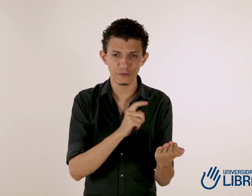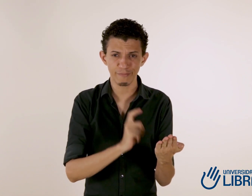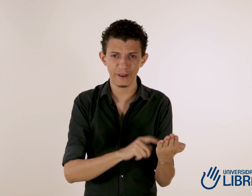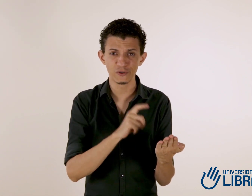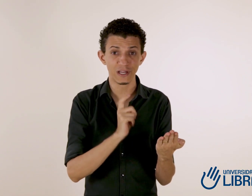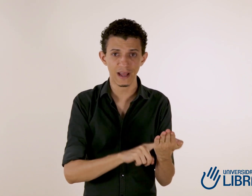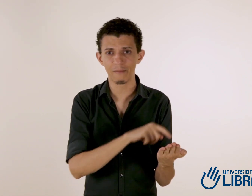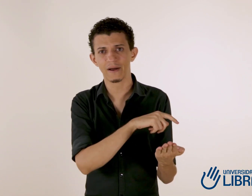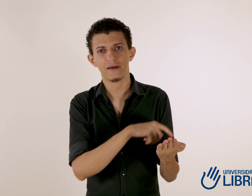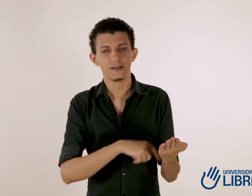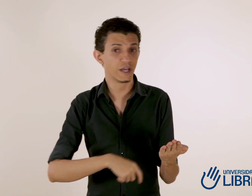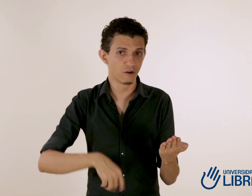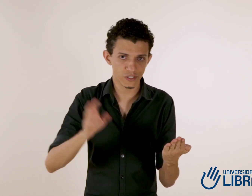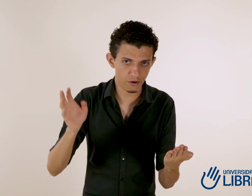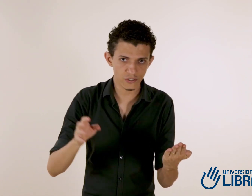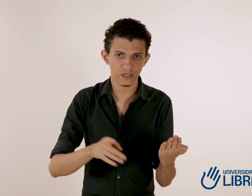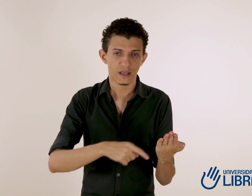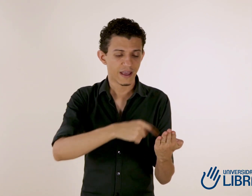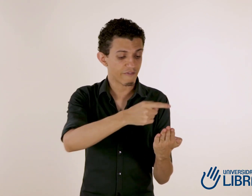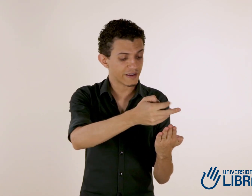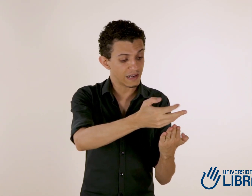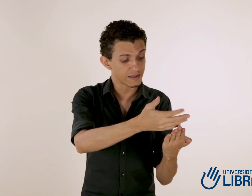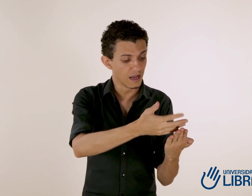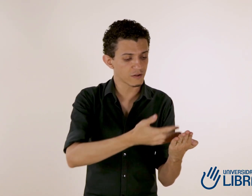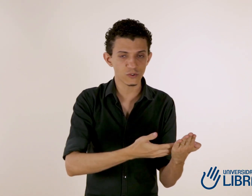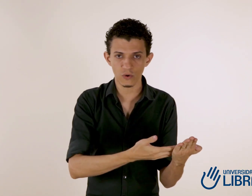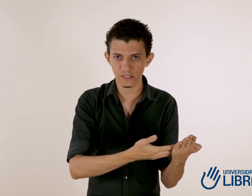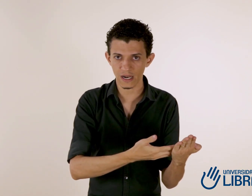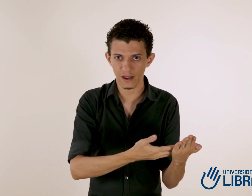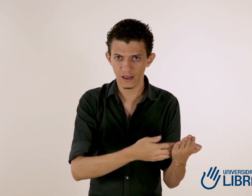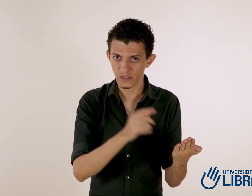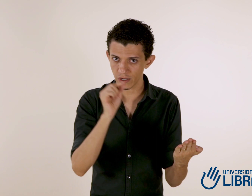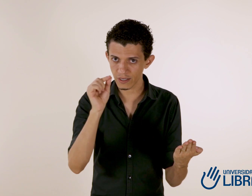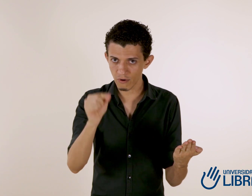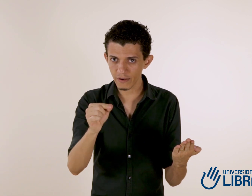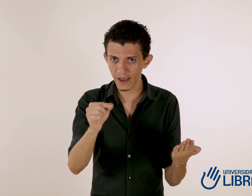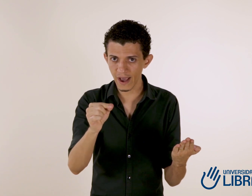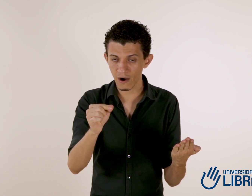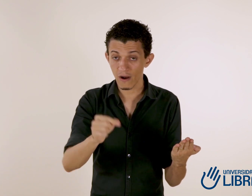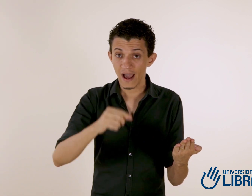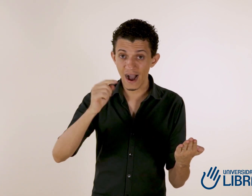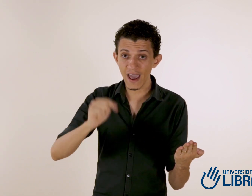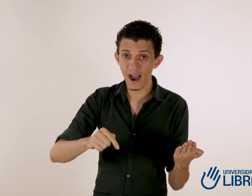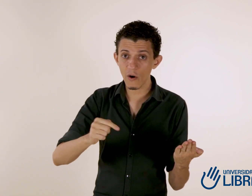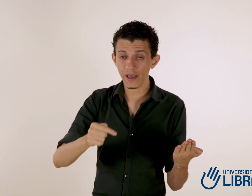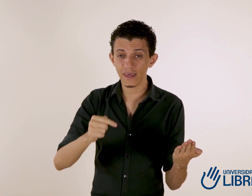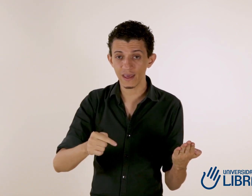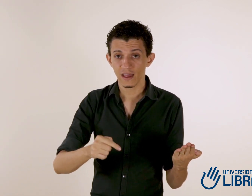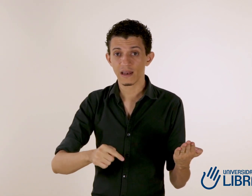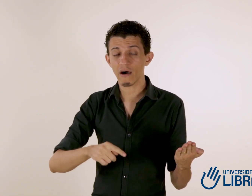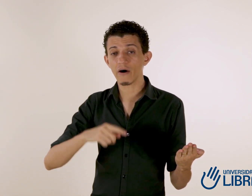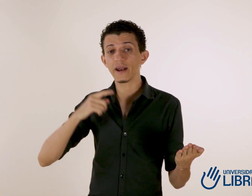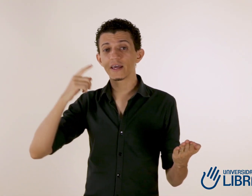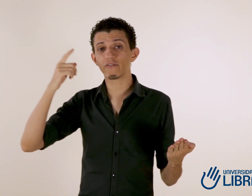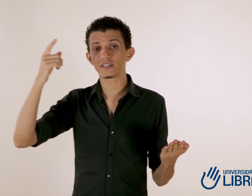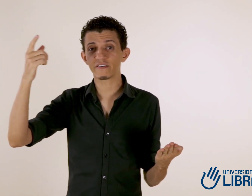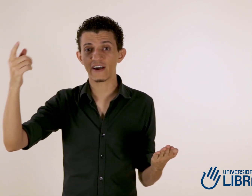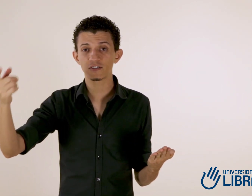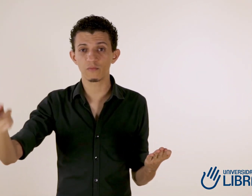de primo, de lhama, de rinoceronte. E aí vai aquele tanto de coisa lá. Só que qual que é a real? A real é que na hora que você vai se